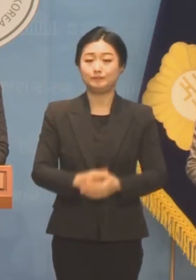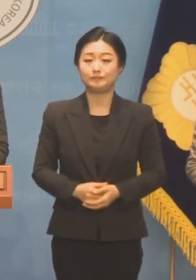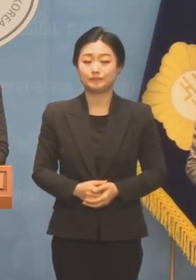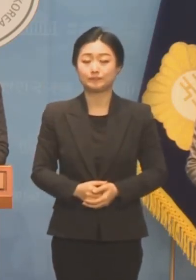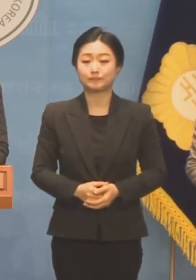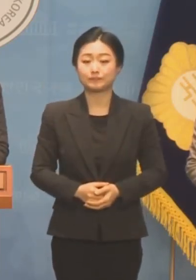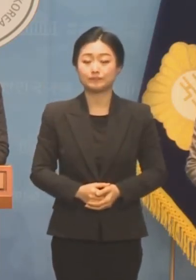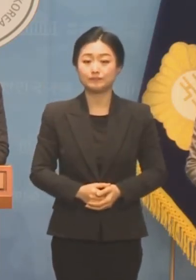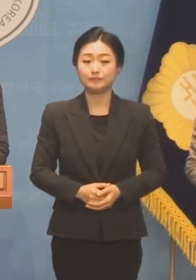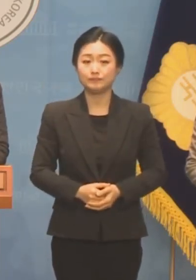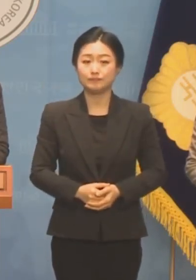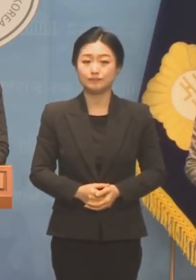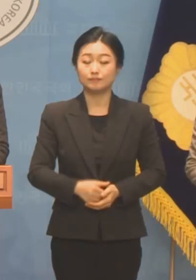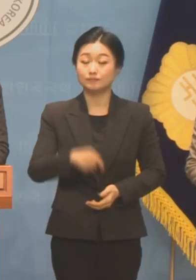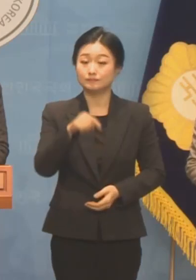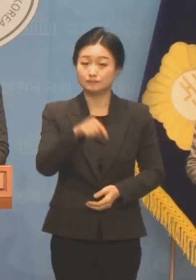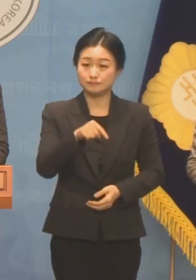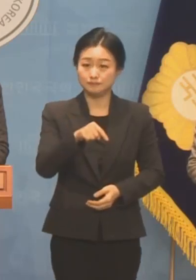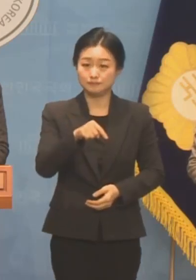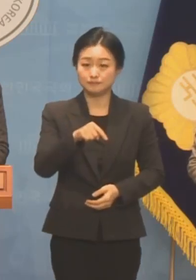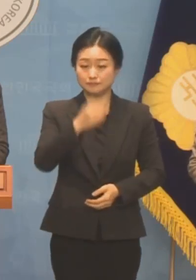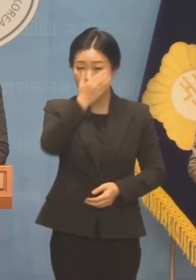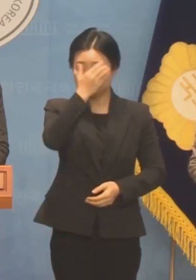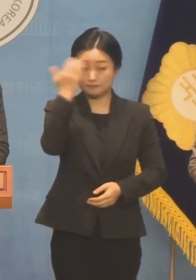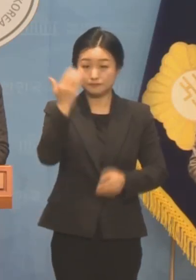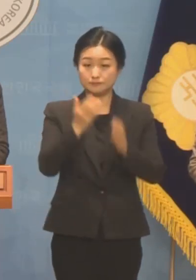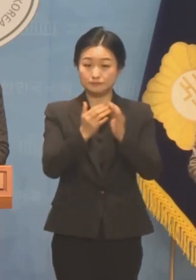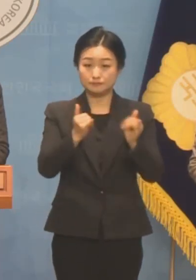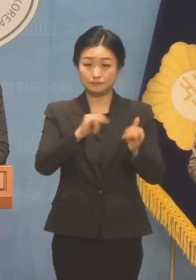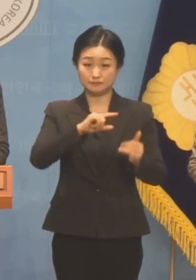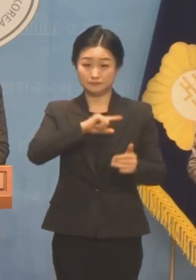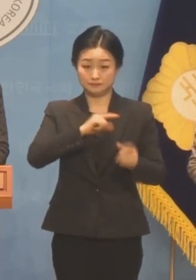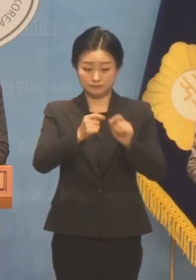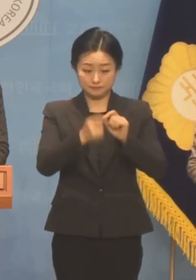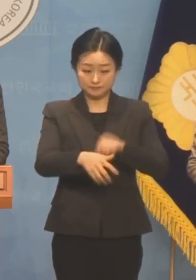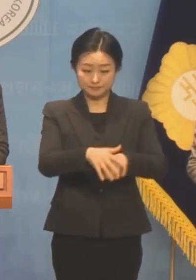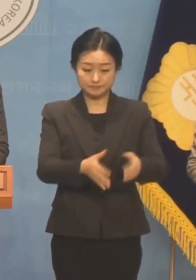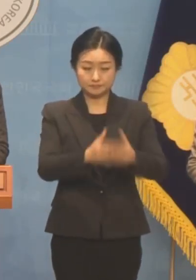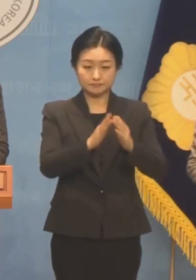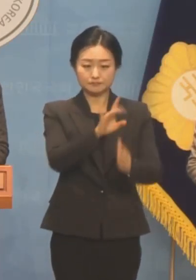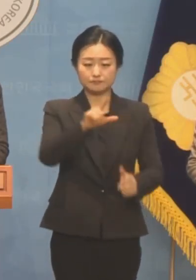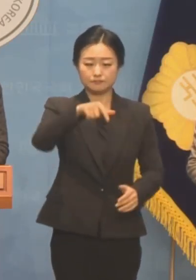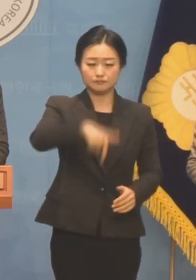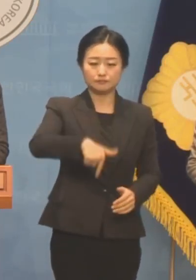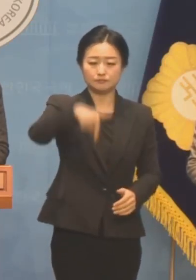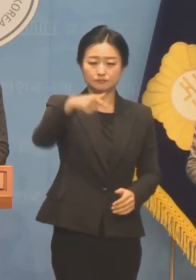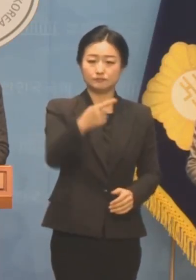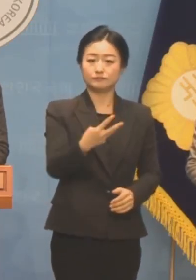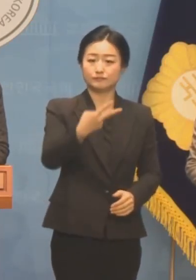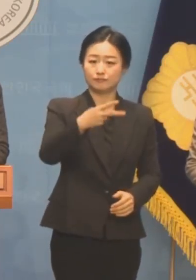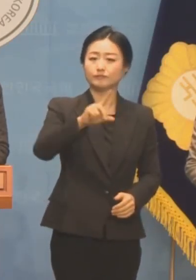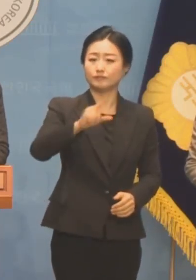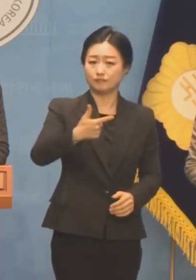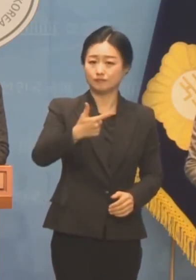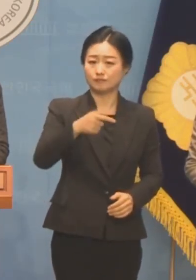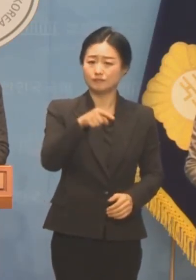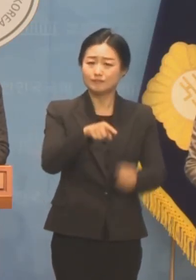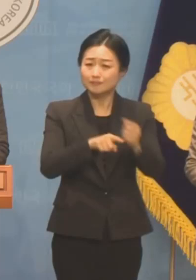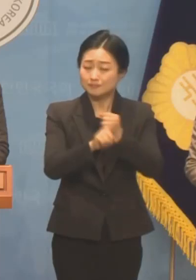반공청년단의 한또 무리를 백골단이라는 이름으로 조직화해내었습니다. 백골단은 또